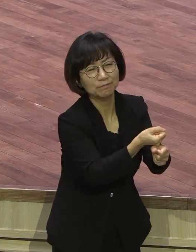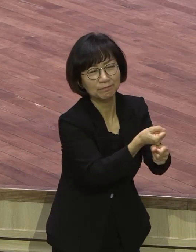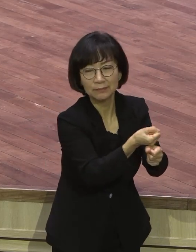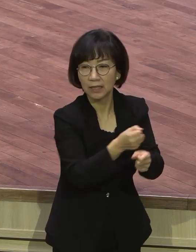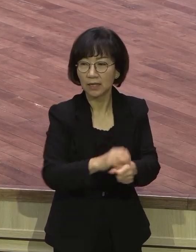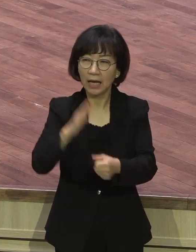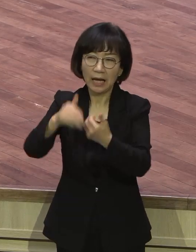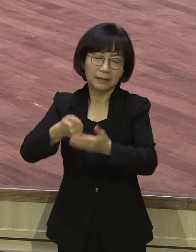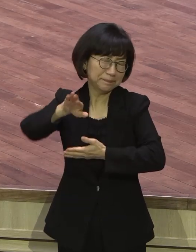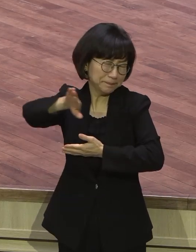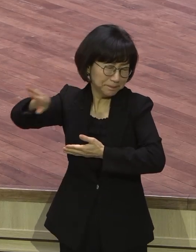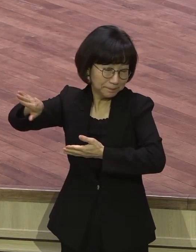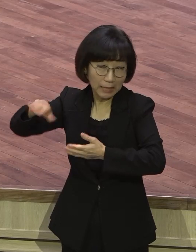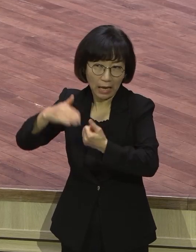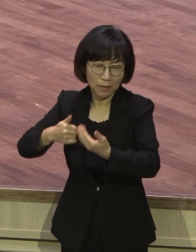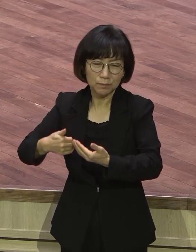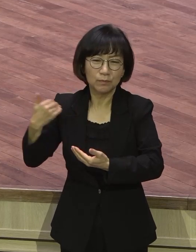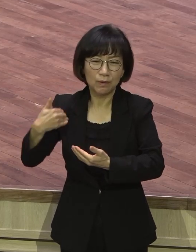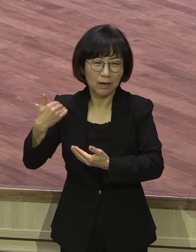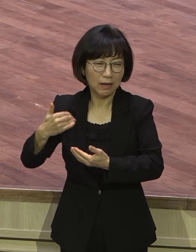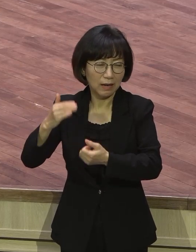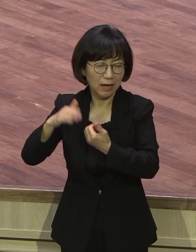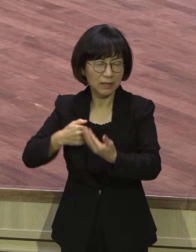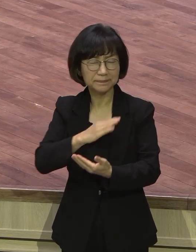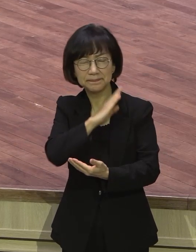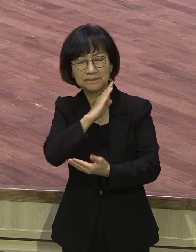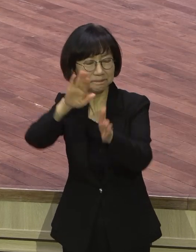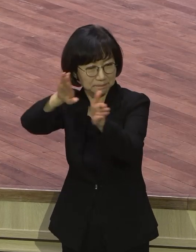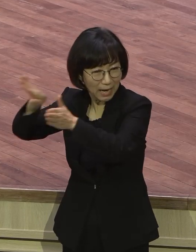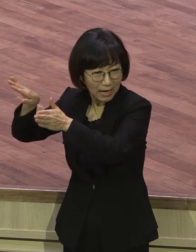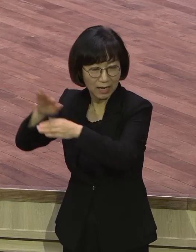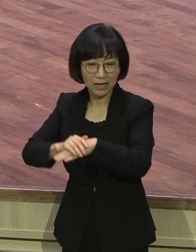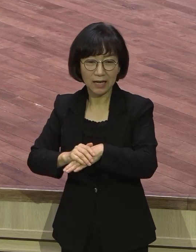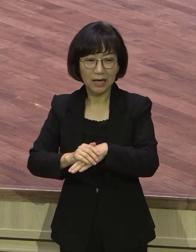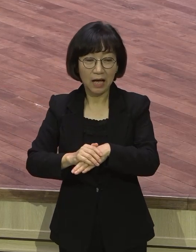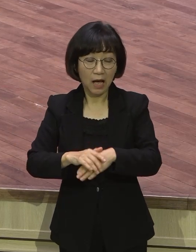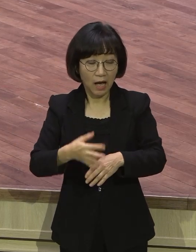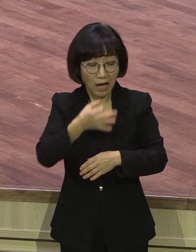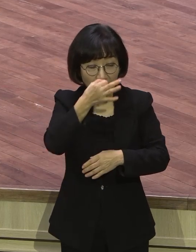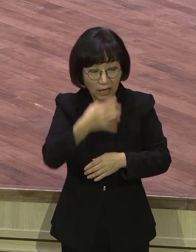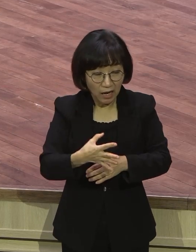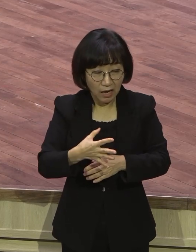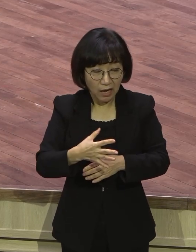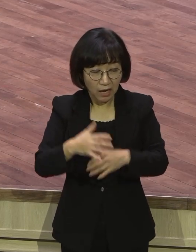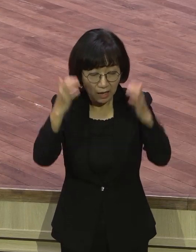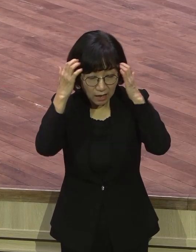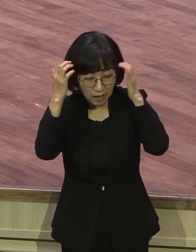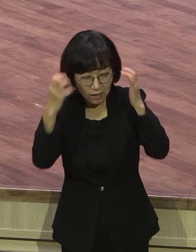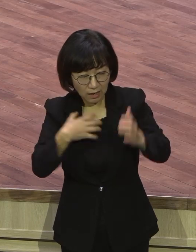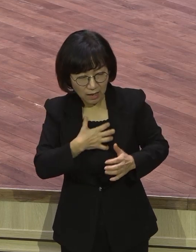하나님 안 보여 하나님 안 믿어줘 너무 어려우니까 너무 힘드니까